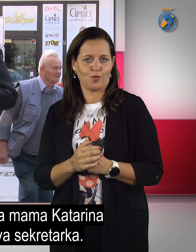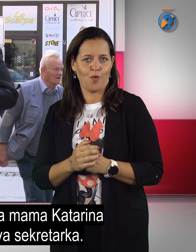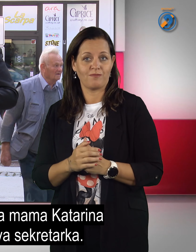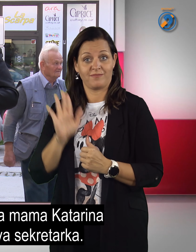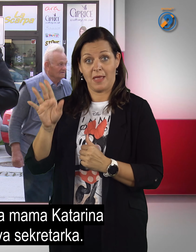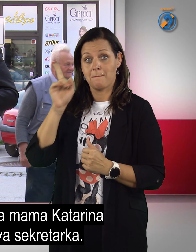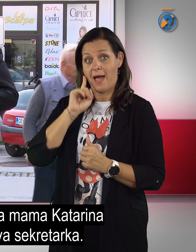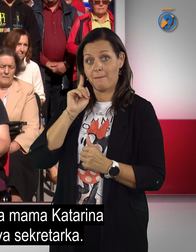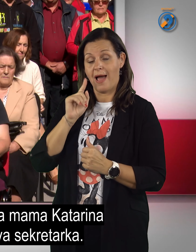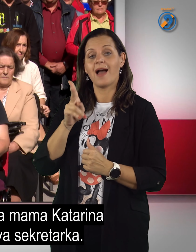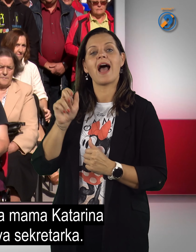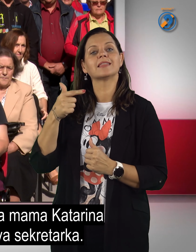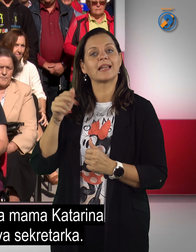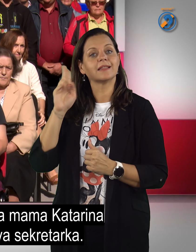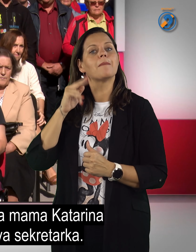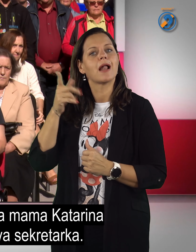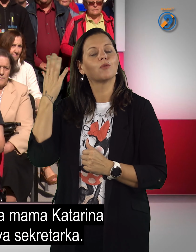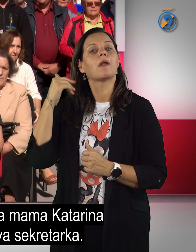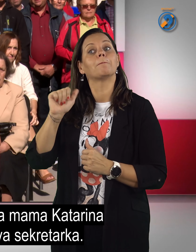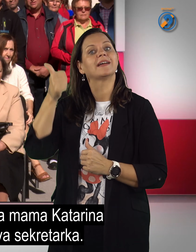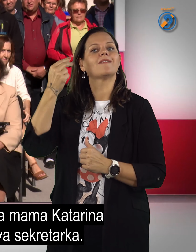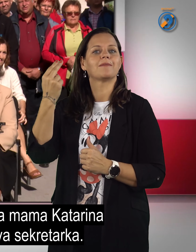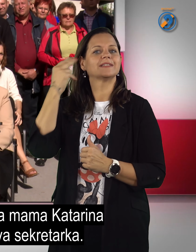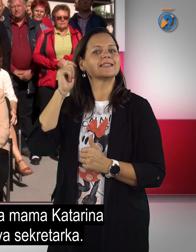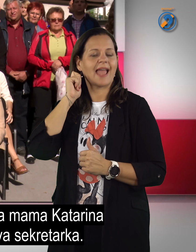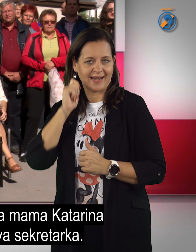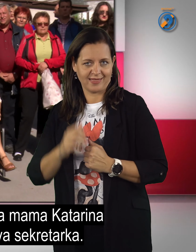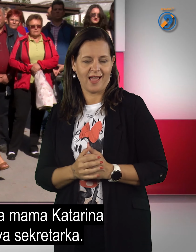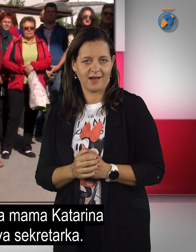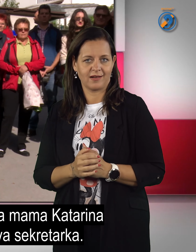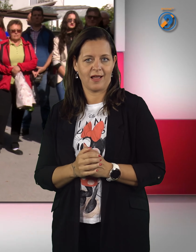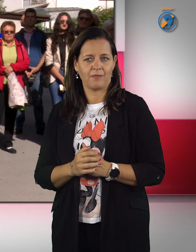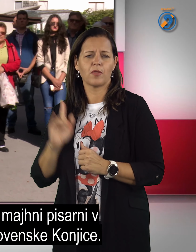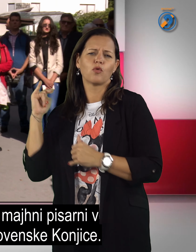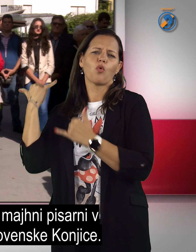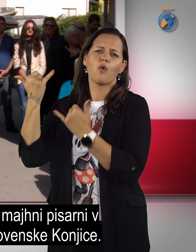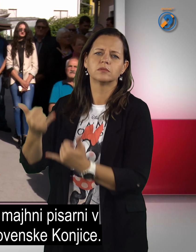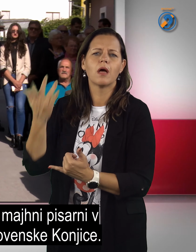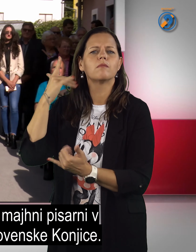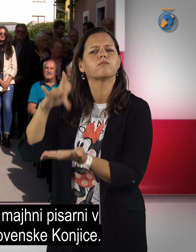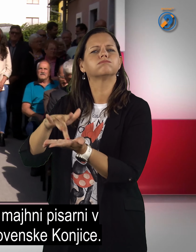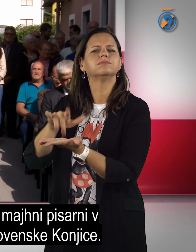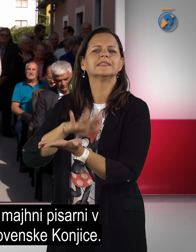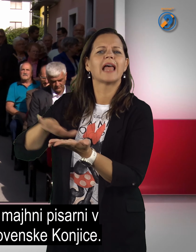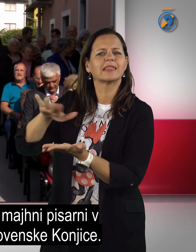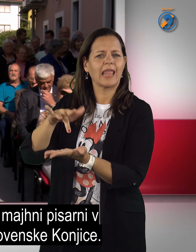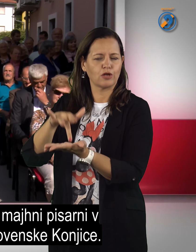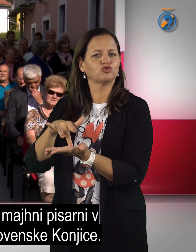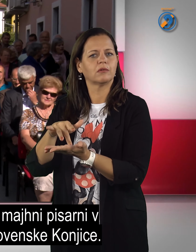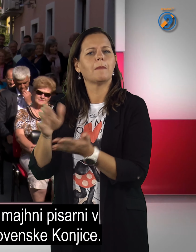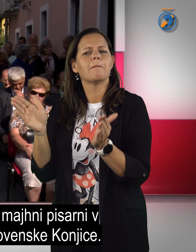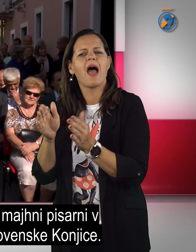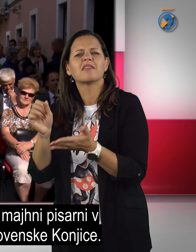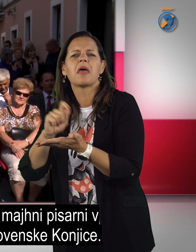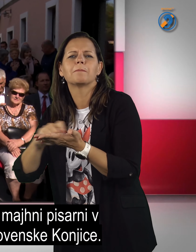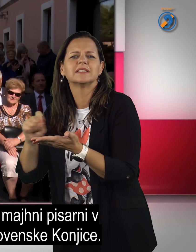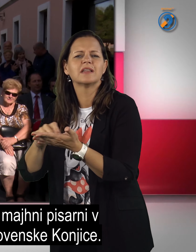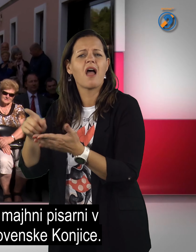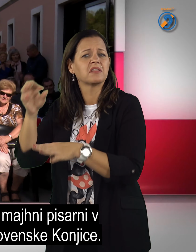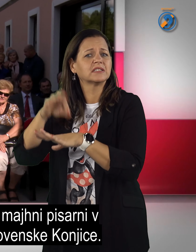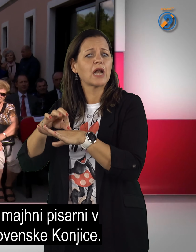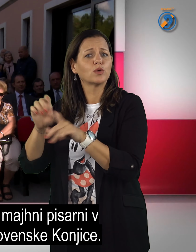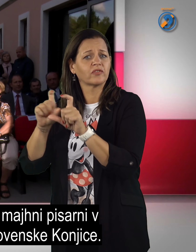njegova mama Katarina Marinko pa je bila prva sekretarka. Doslej je imelo sedež v majhni pisarni v zdravstvenem domu